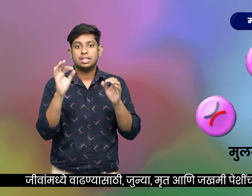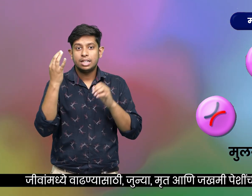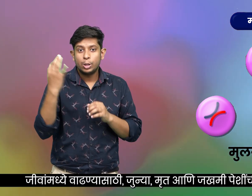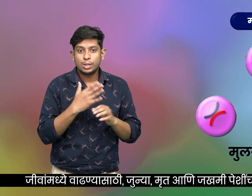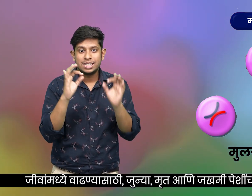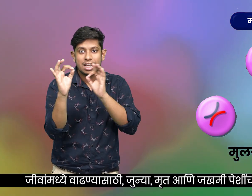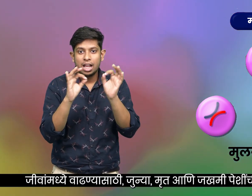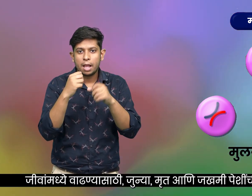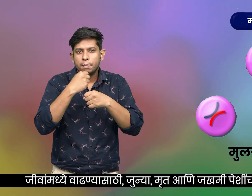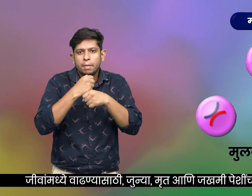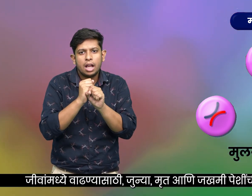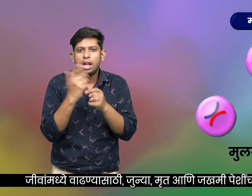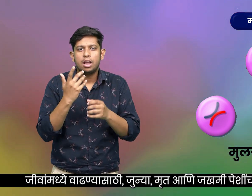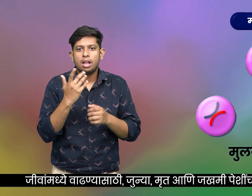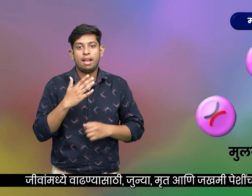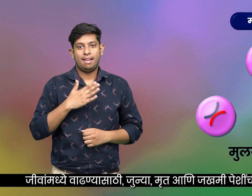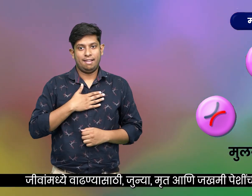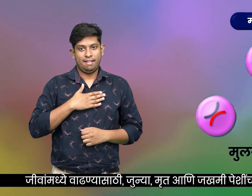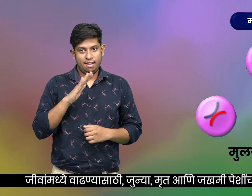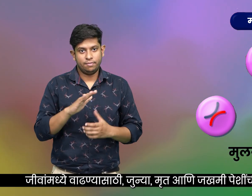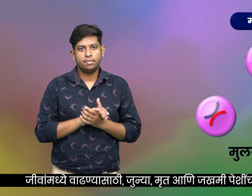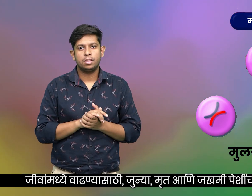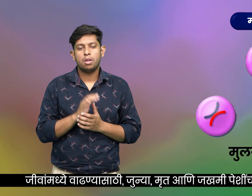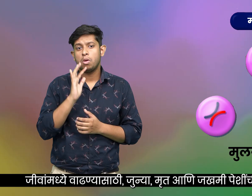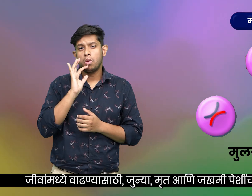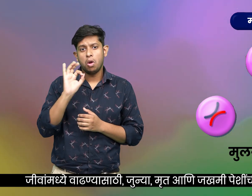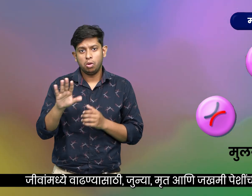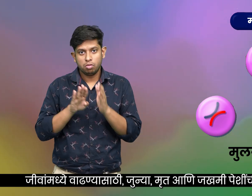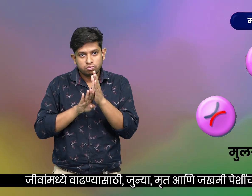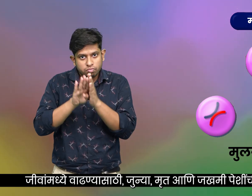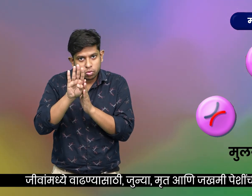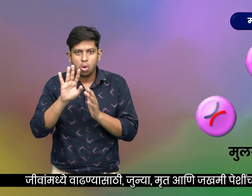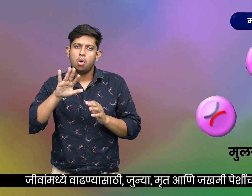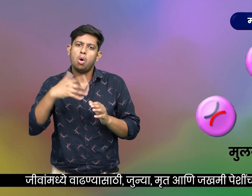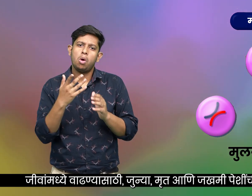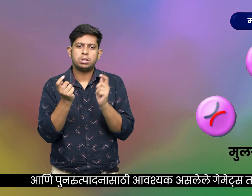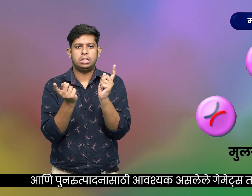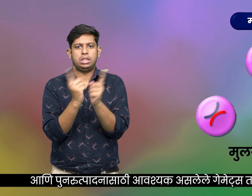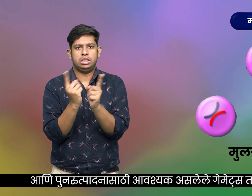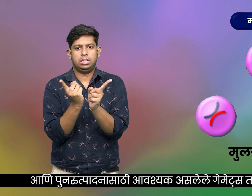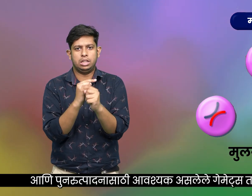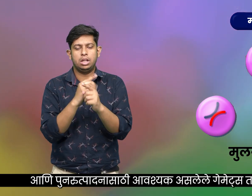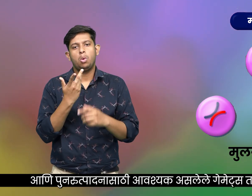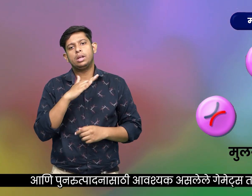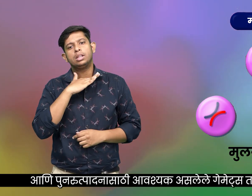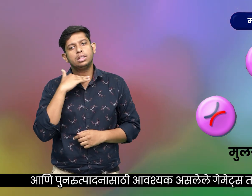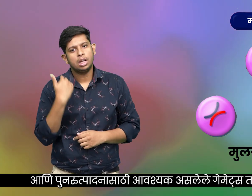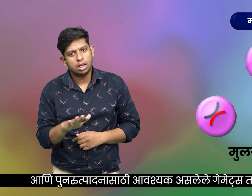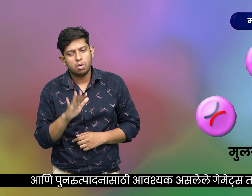जीवांमध्ये वाढवण्यासाठी, जुन्या मृत आणि जखमी पेशींची जागा घेण्यासाठी आणि पुनरुत्पादनासाठी आवश्यक